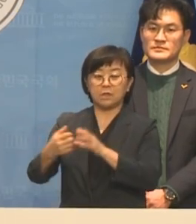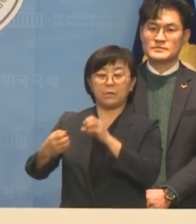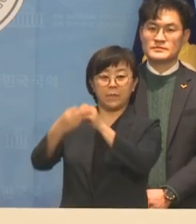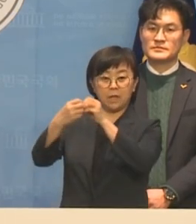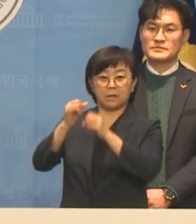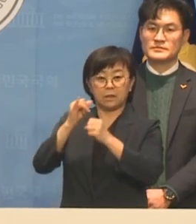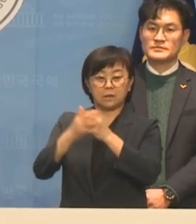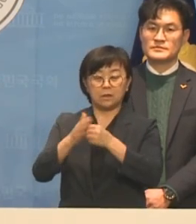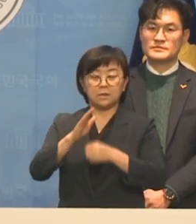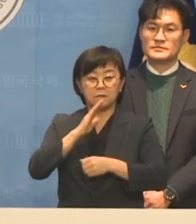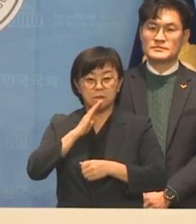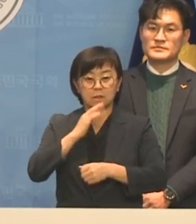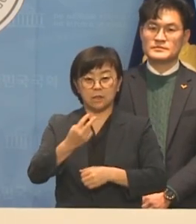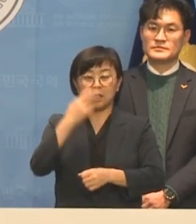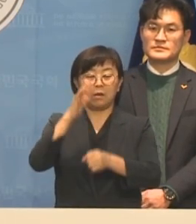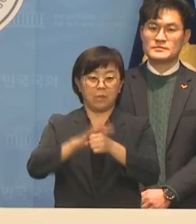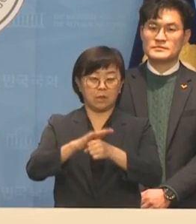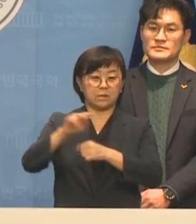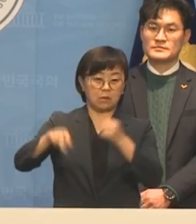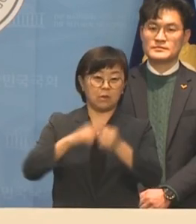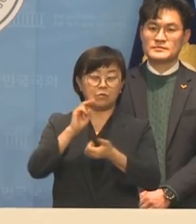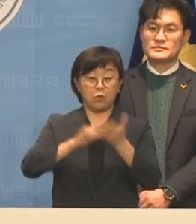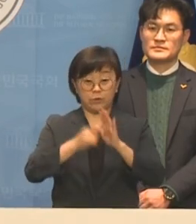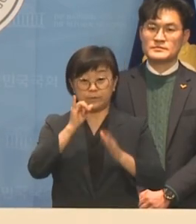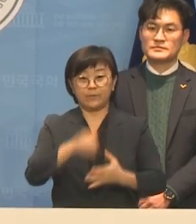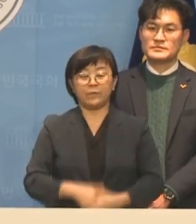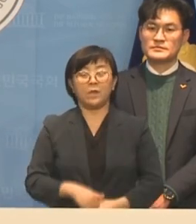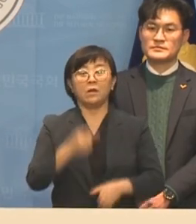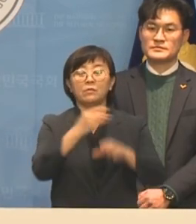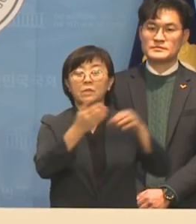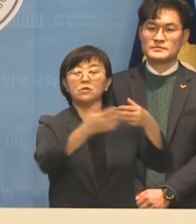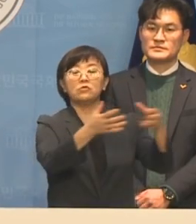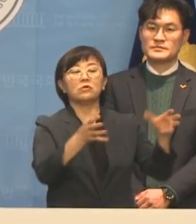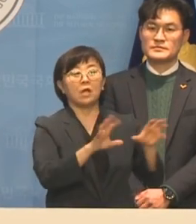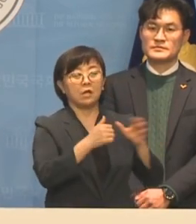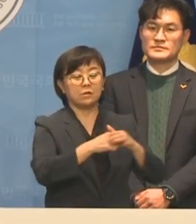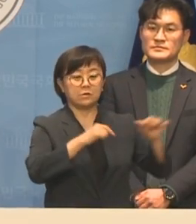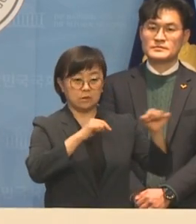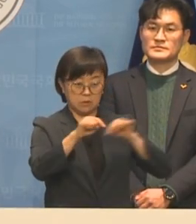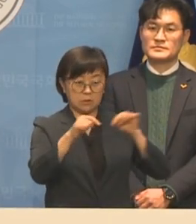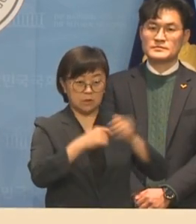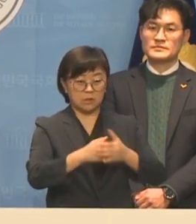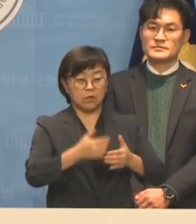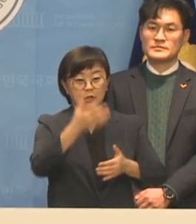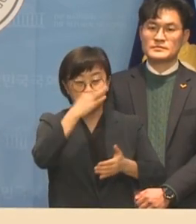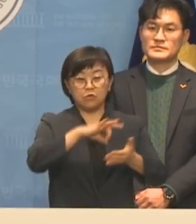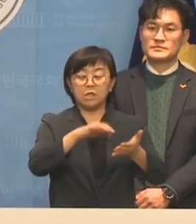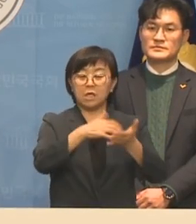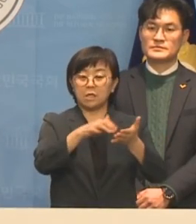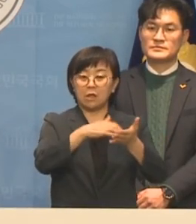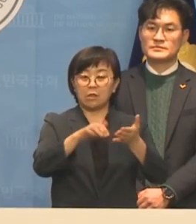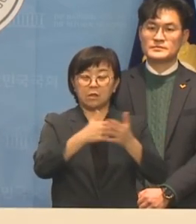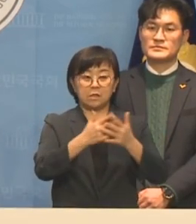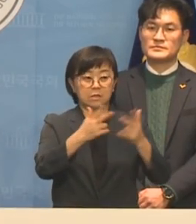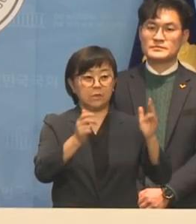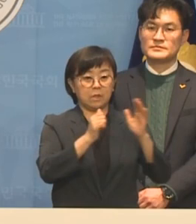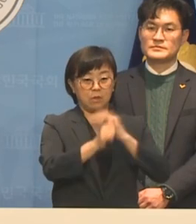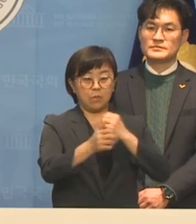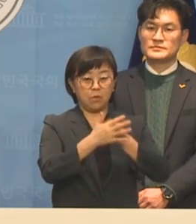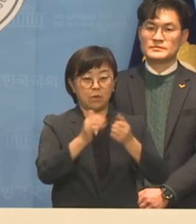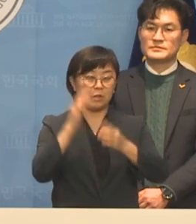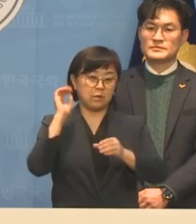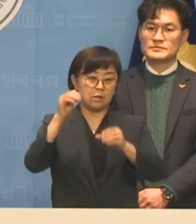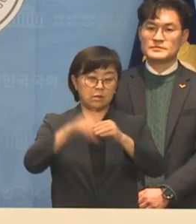충돌하는 막장 드라마를 연출하고 있습니다. 더불어민주당은 정치적 유불리를 따지며 이재명 대표의